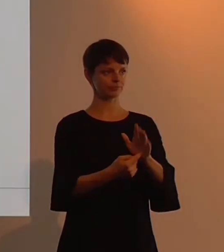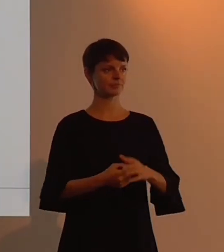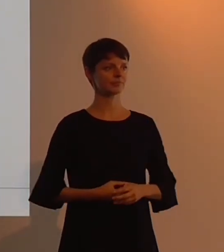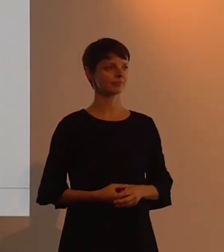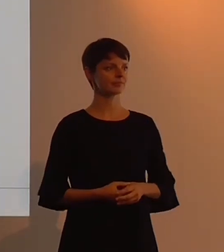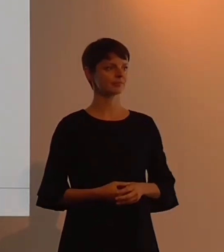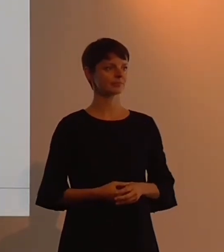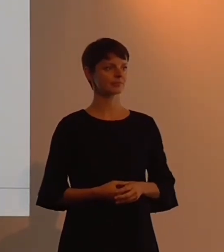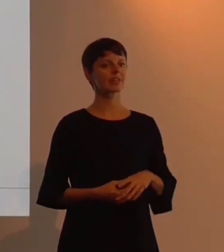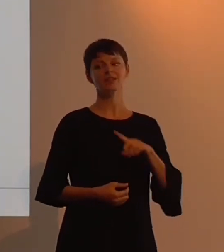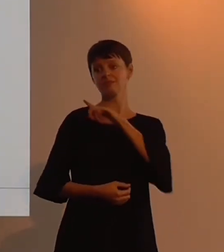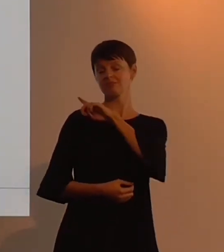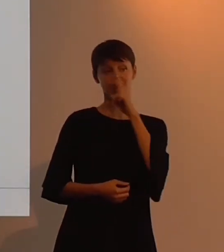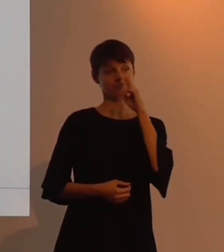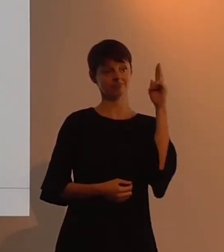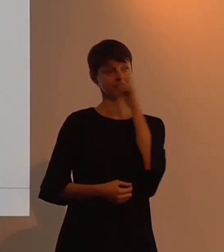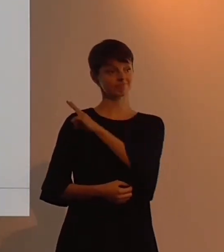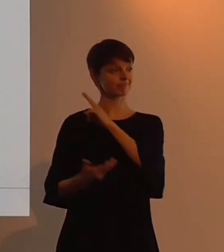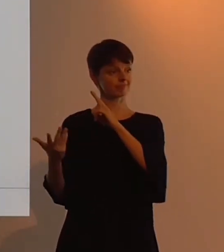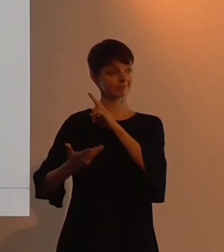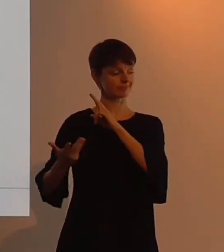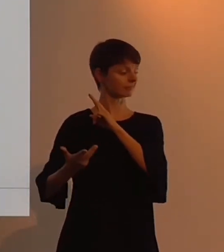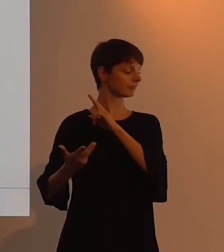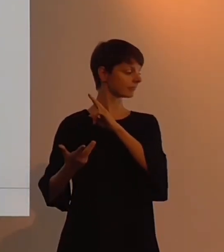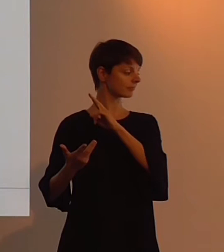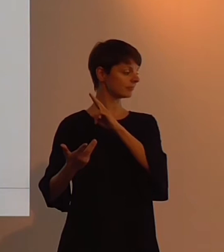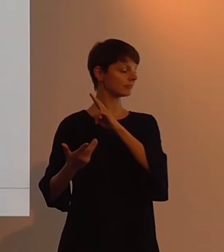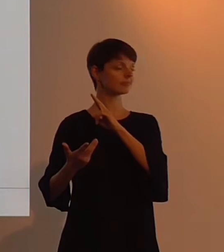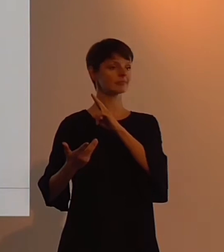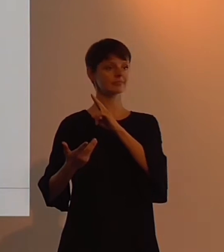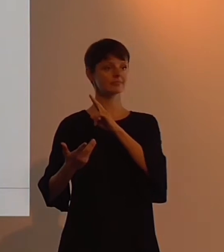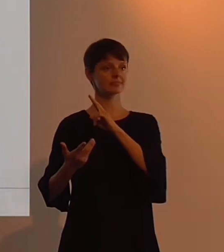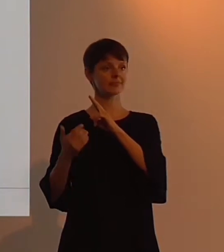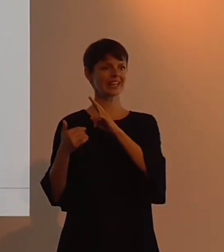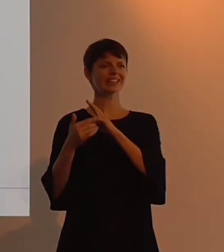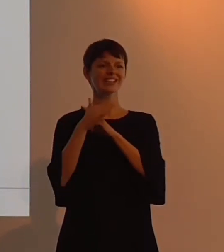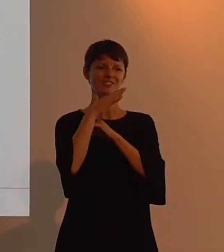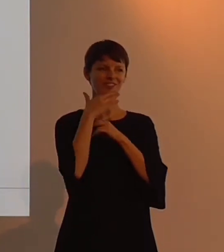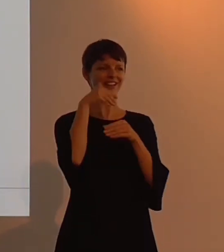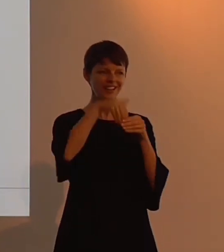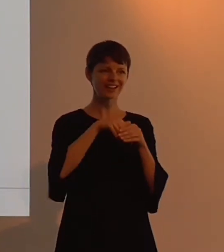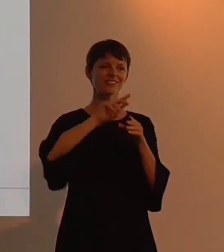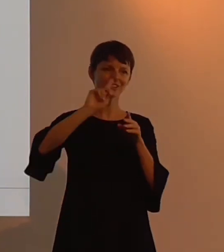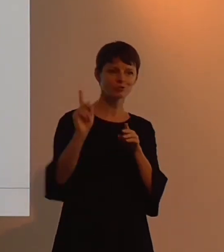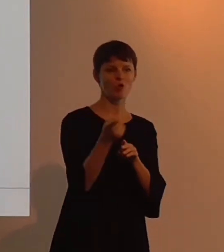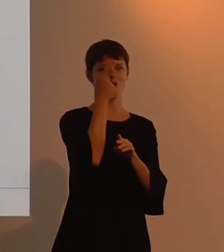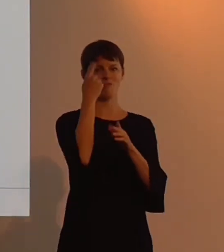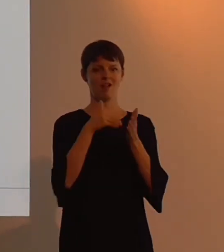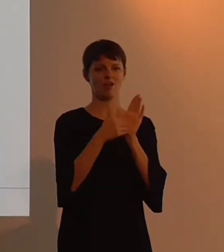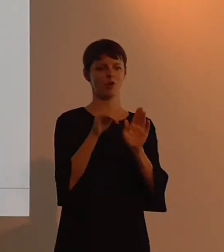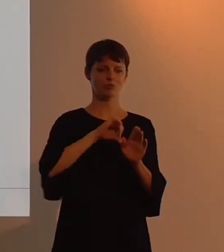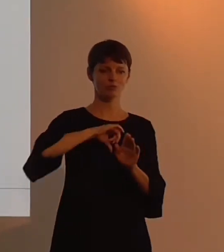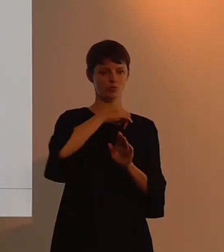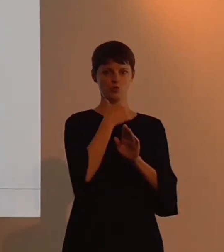zueinander sind. Was Sie hier sehen können, ist, weil der Markt und im Kern werden Sie jetzt viele Dinge nochmal zeigen, dass die Grenzen, die